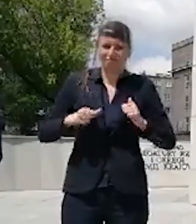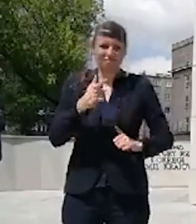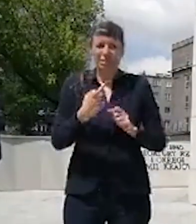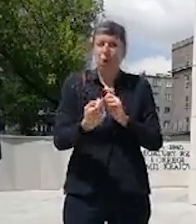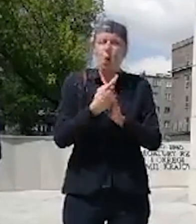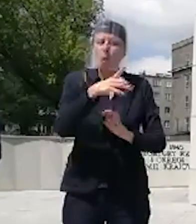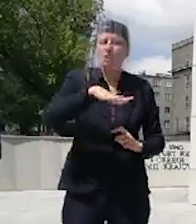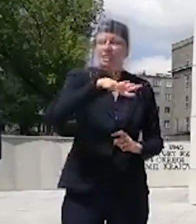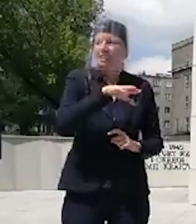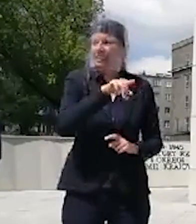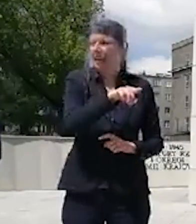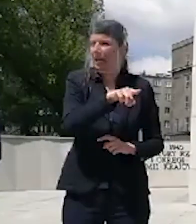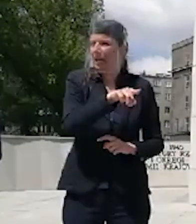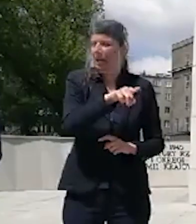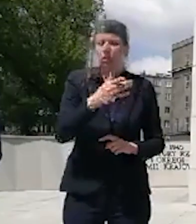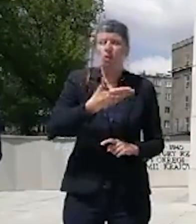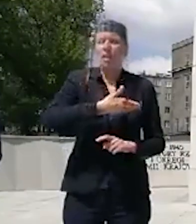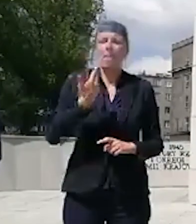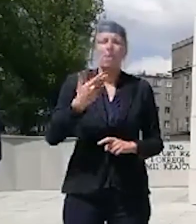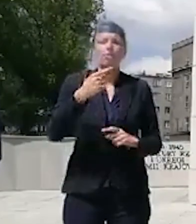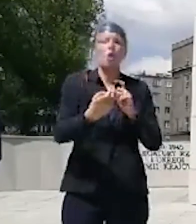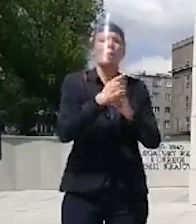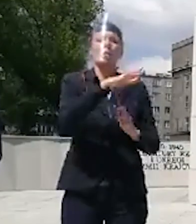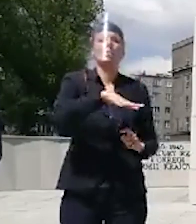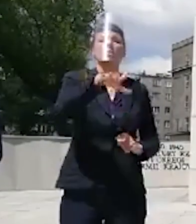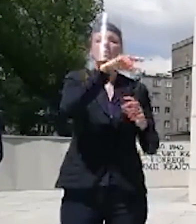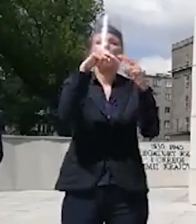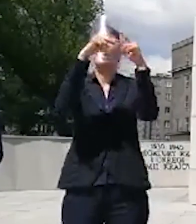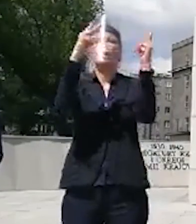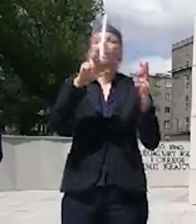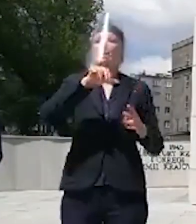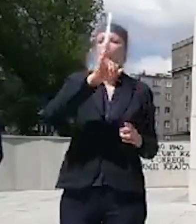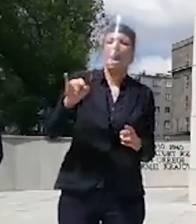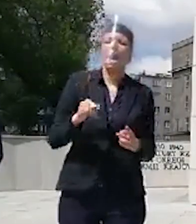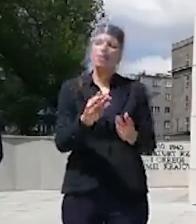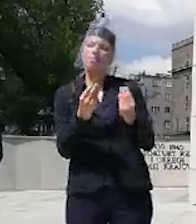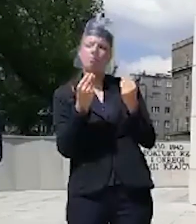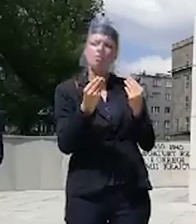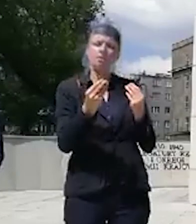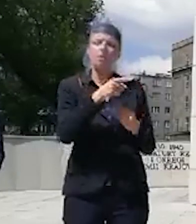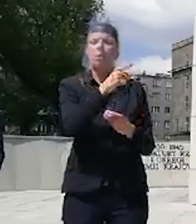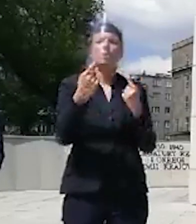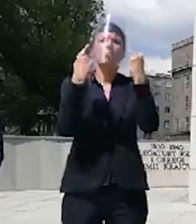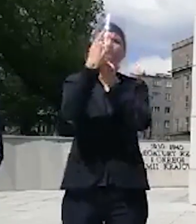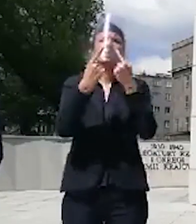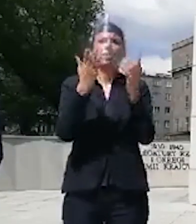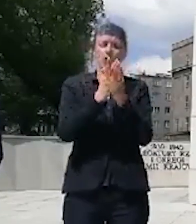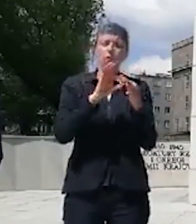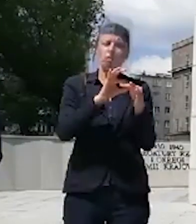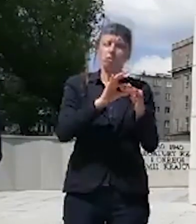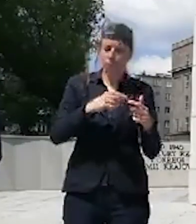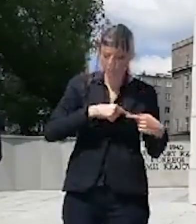mamy tutaj rajską opozycję i chór świętych i niepokalanych, którzy myślą tylko i wyłącznie w czystości serca o dobroci